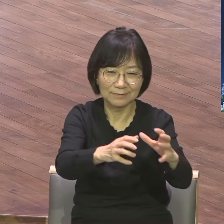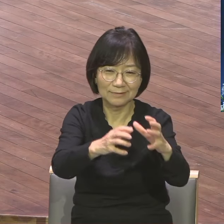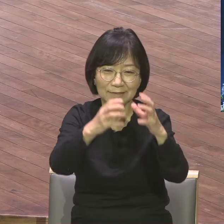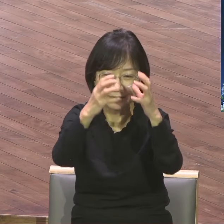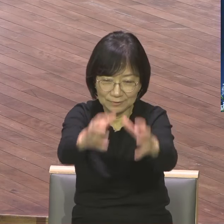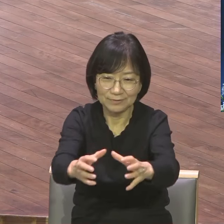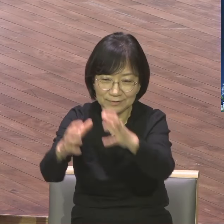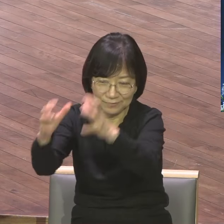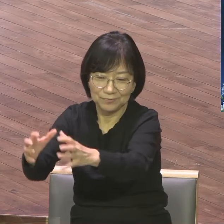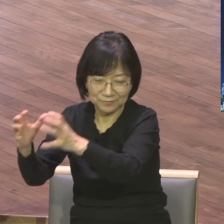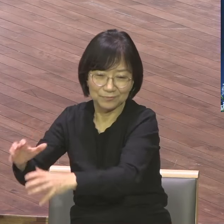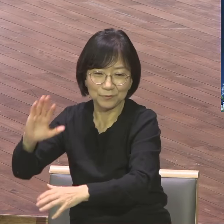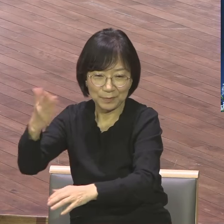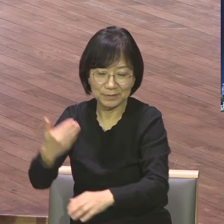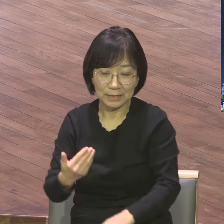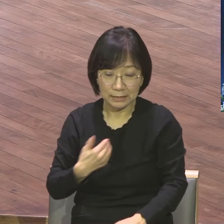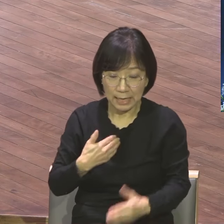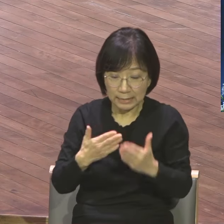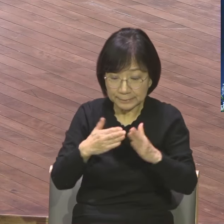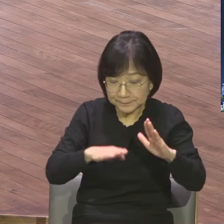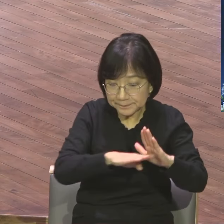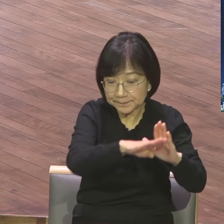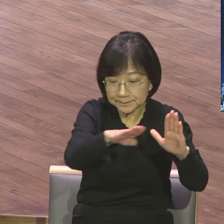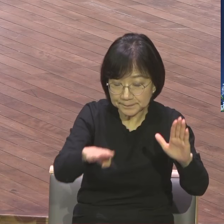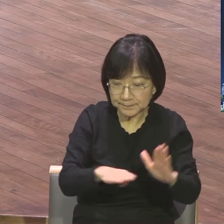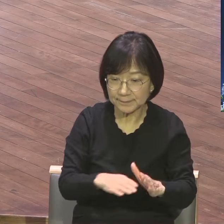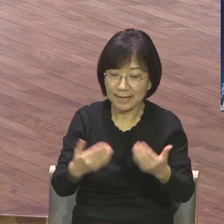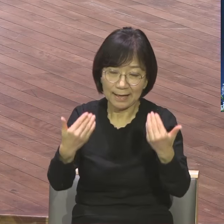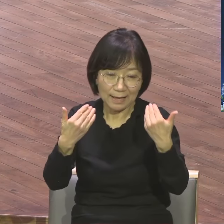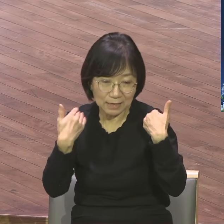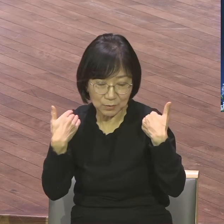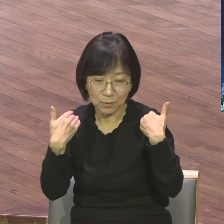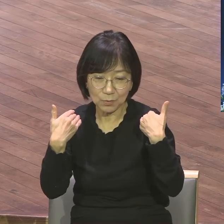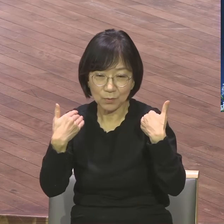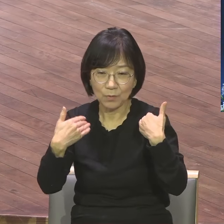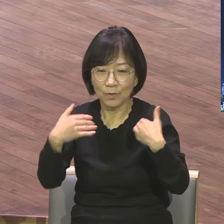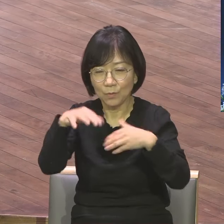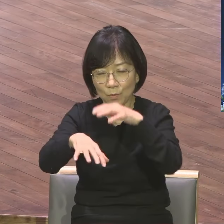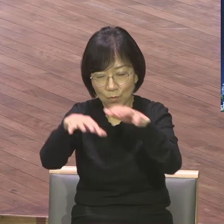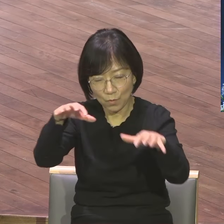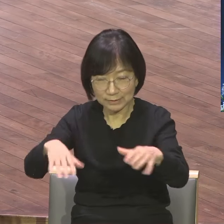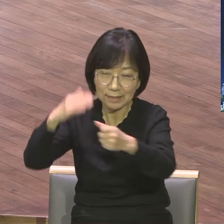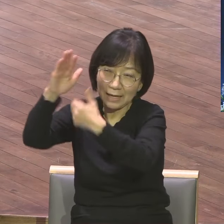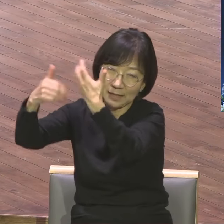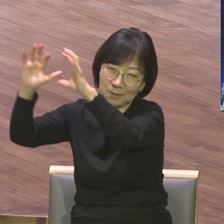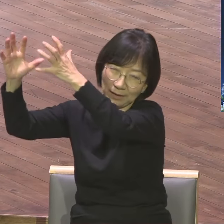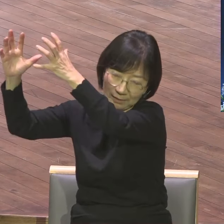임합니다. 내 학교에 임하는 거예요. 이게 정상적인 하나님의 나라의 속도예요.